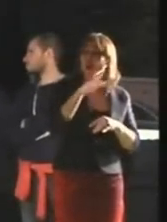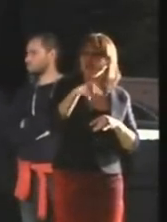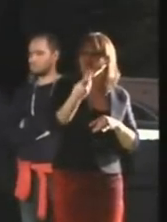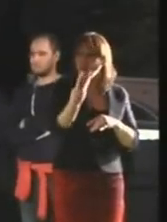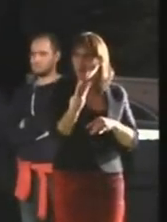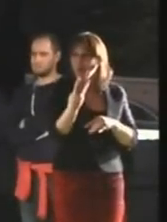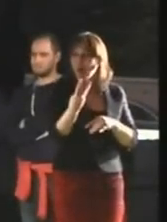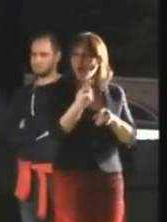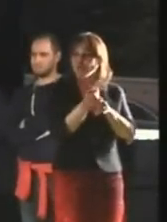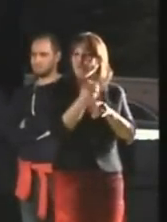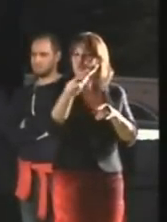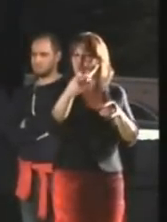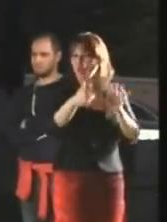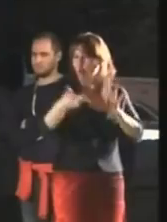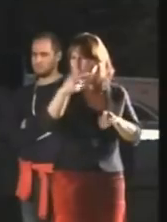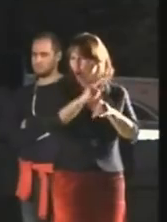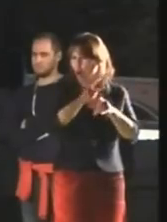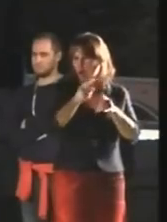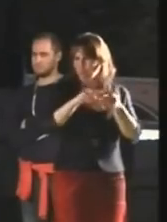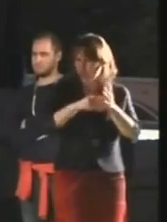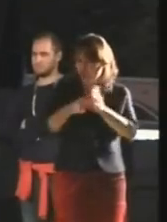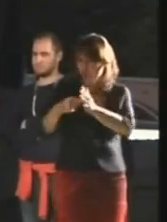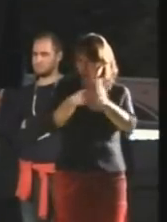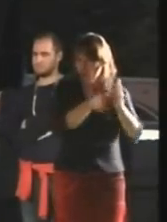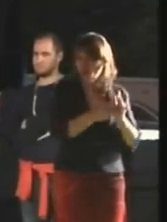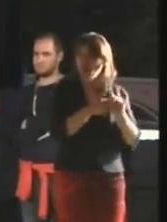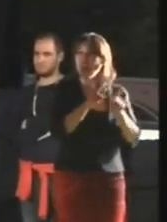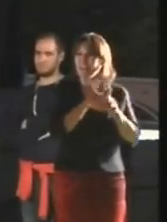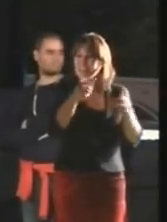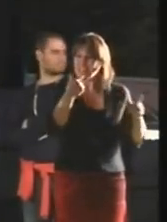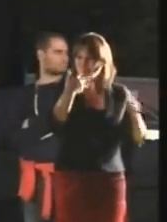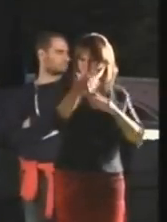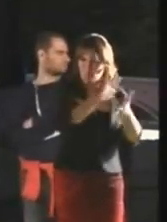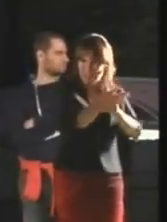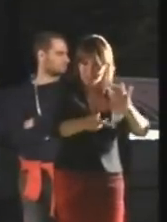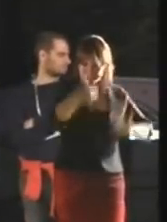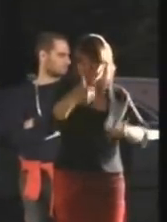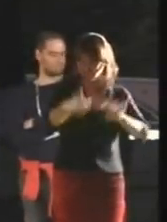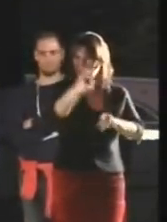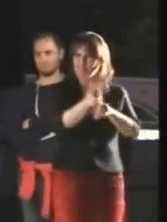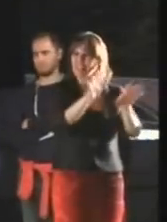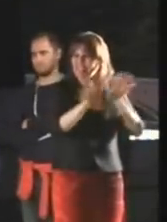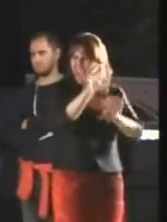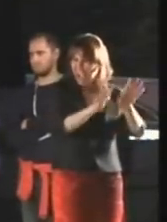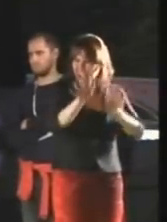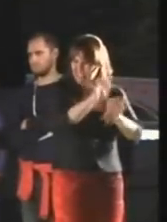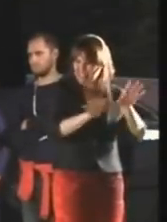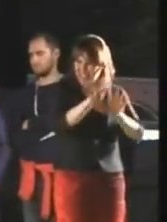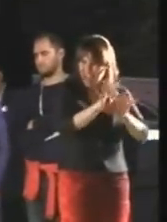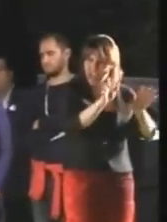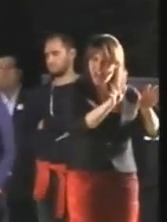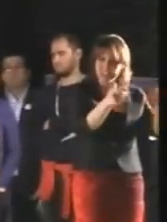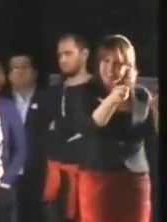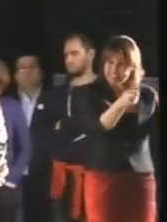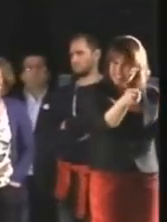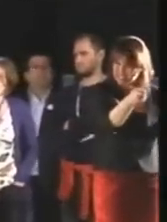megabit, che entro 5 anni diventeranno 45 trilioni di megabit. Chi gestisce questa massa di dati gestisce la tua vita, ti